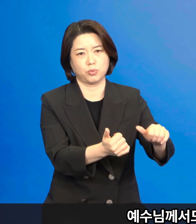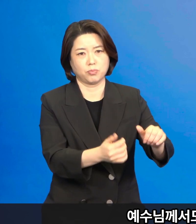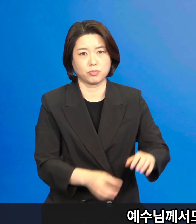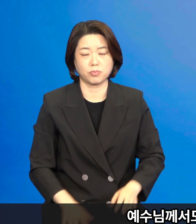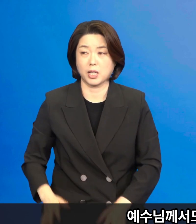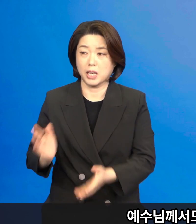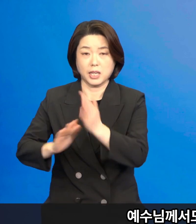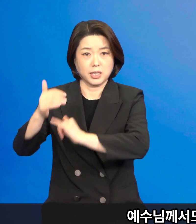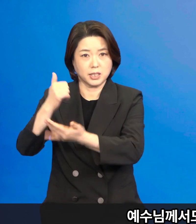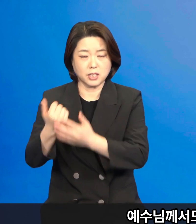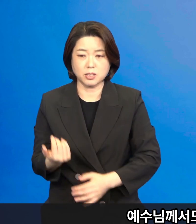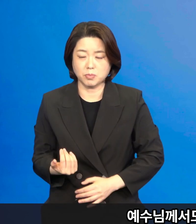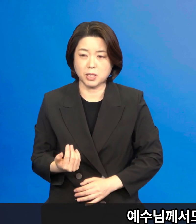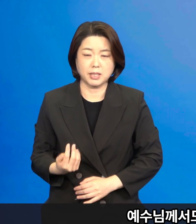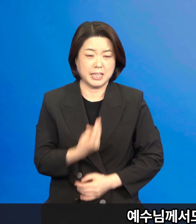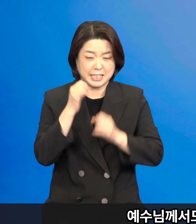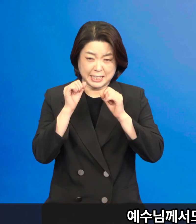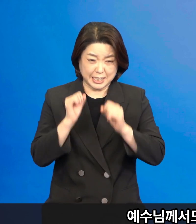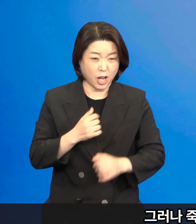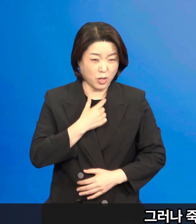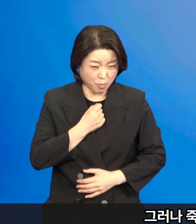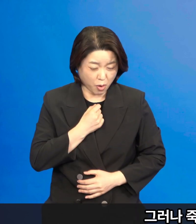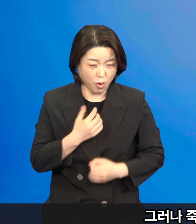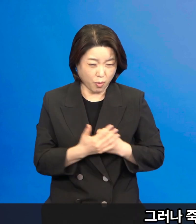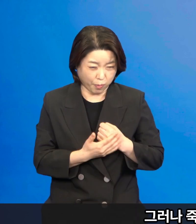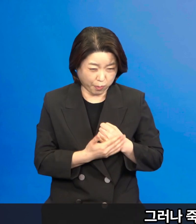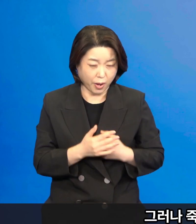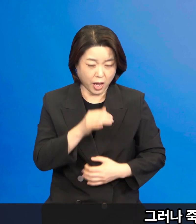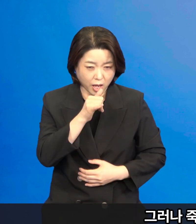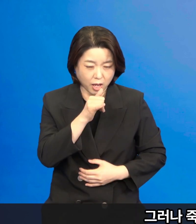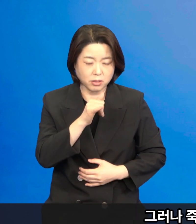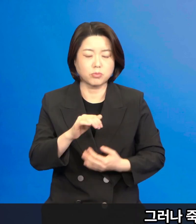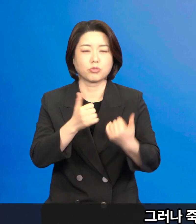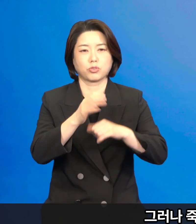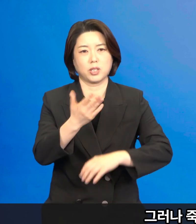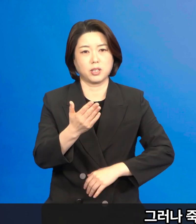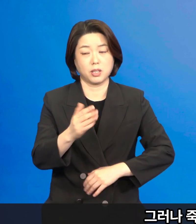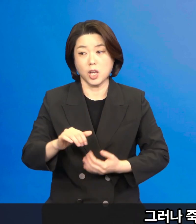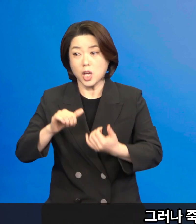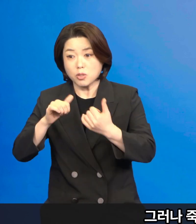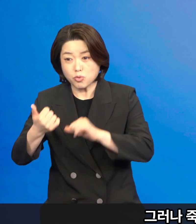예수님께서도 살려고 하면 죽을 거다. 그러나 죽고자 하면 살 것이다.